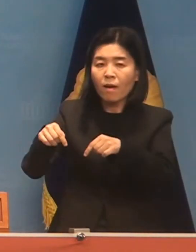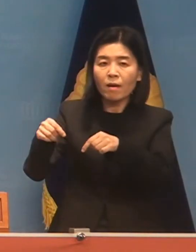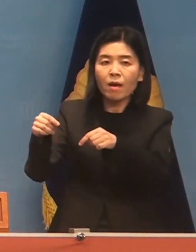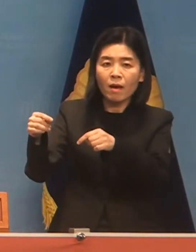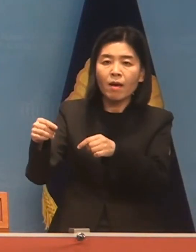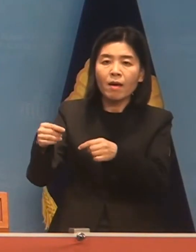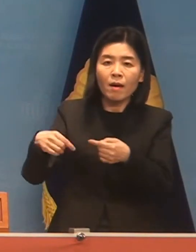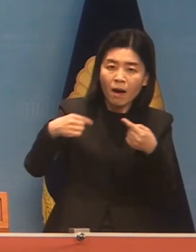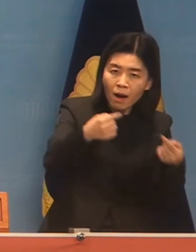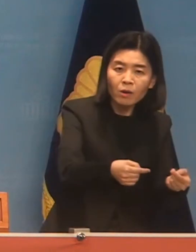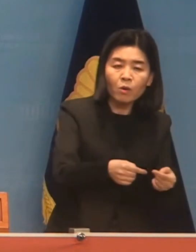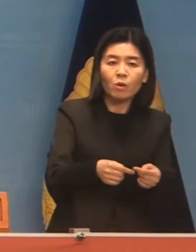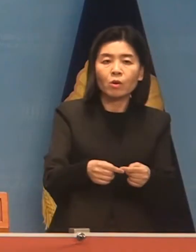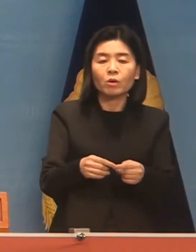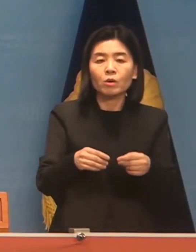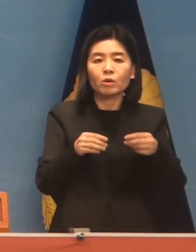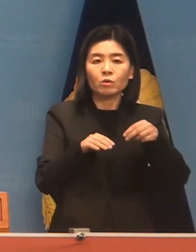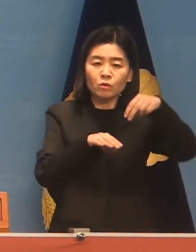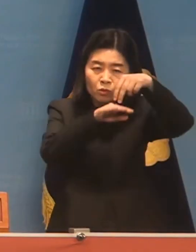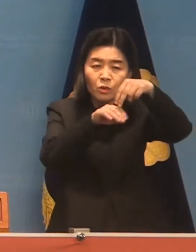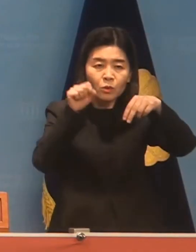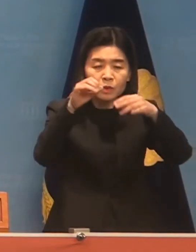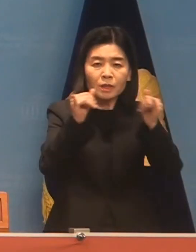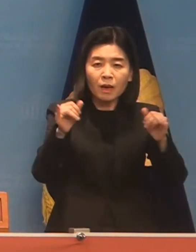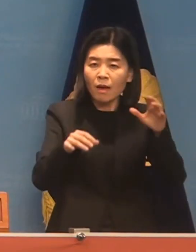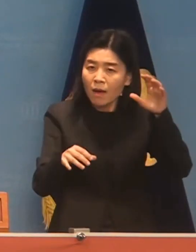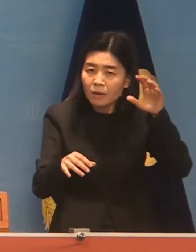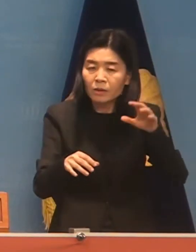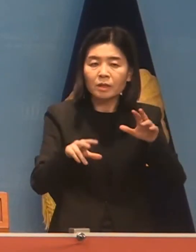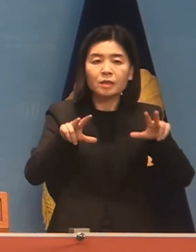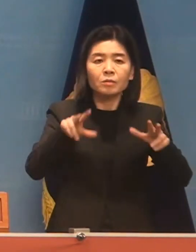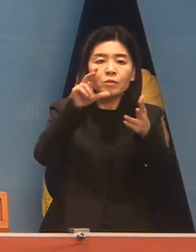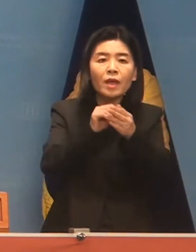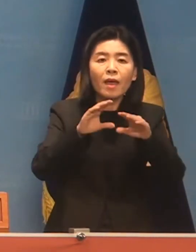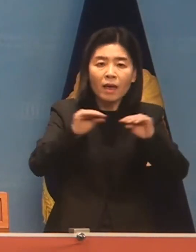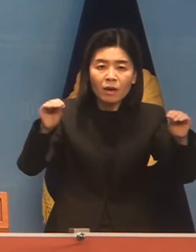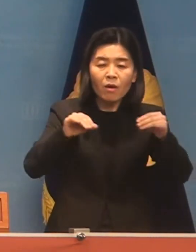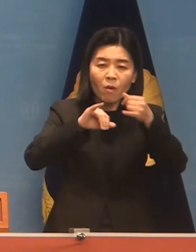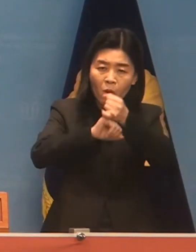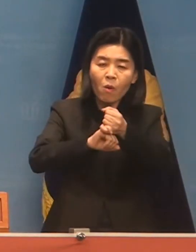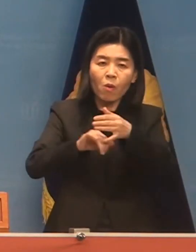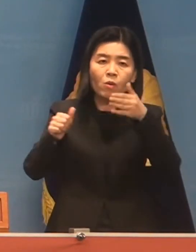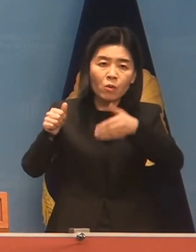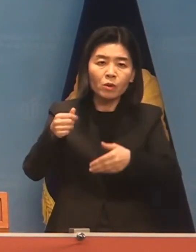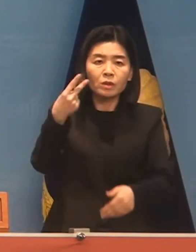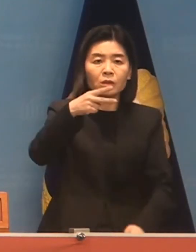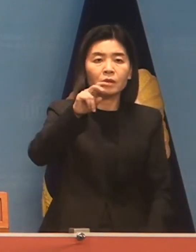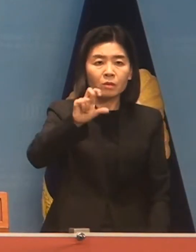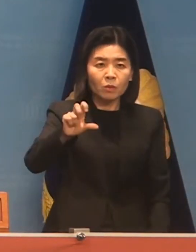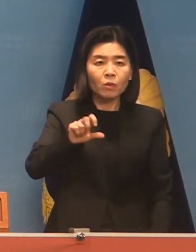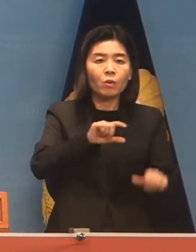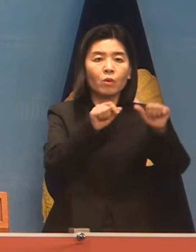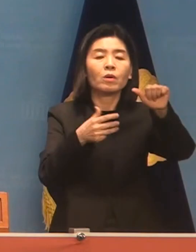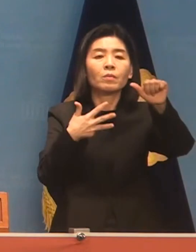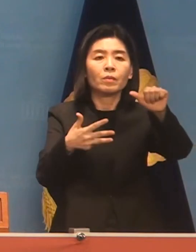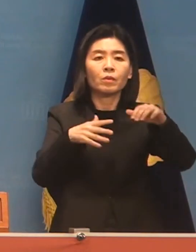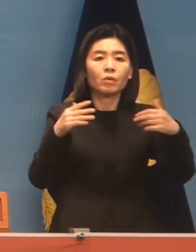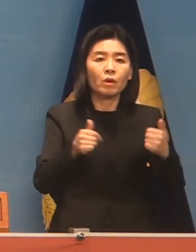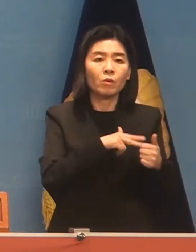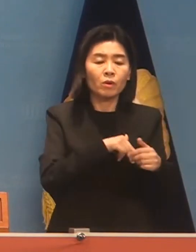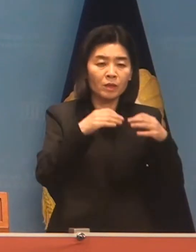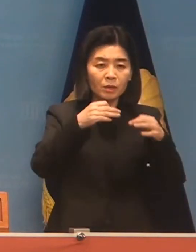고공농성자의 목소리에 귀 기울여 현재 사태를 해결하기를 바랍니다. 2025년 5월 8일